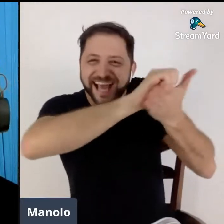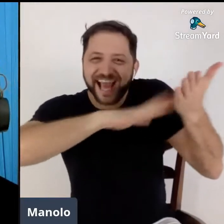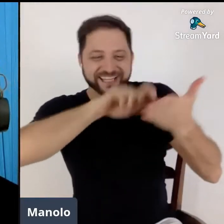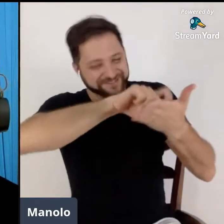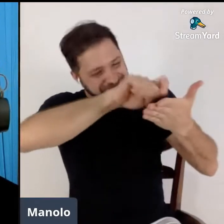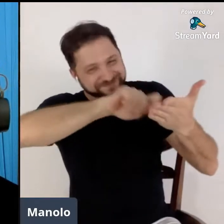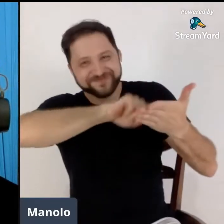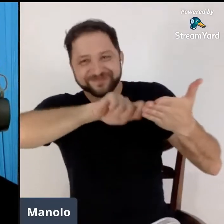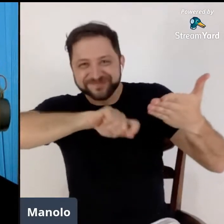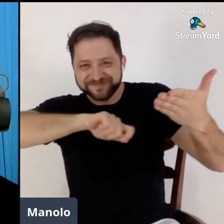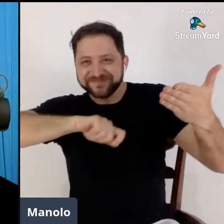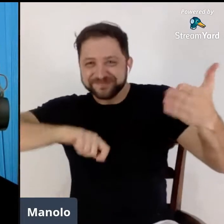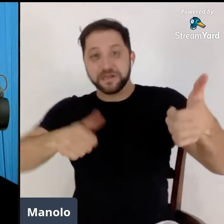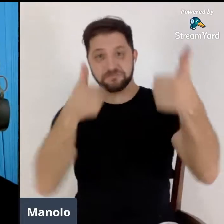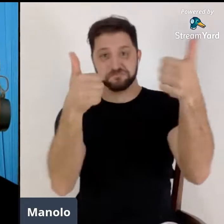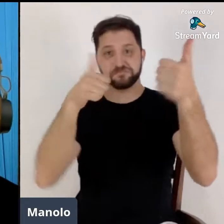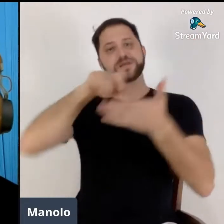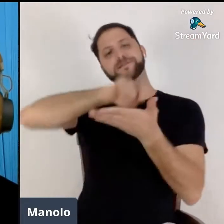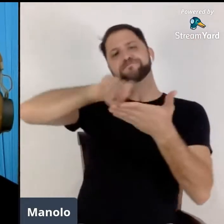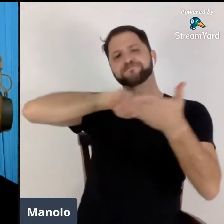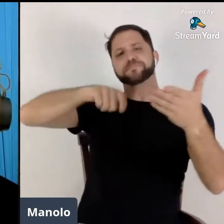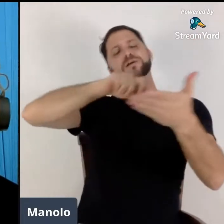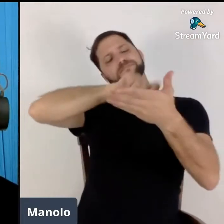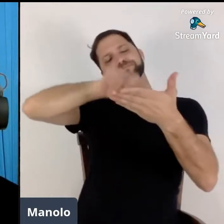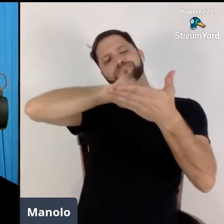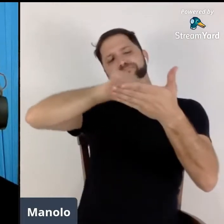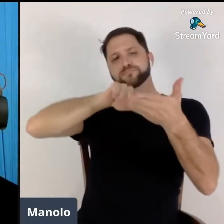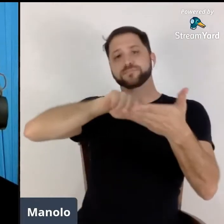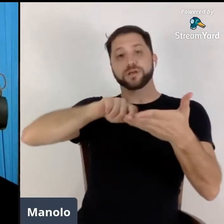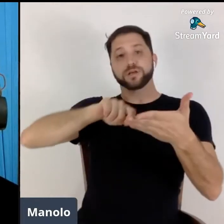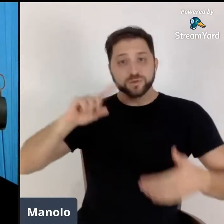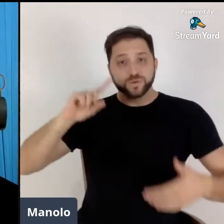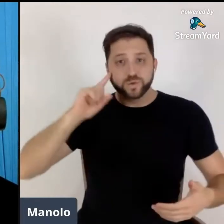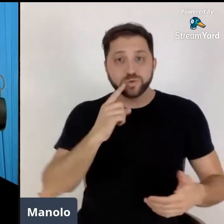Vai em frente, Bruno. Vai em frente, Manu.